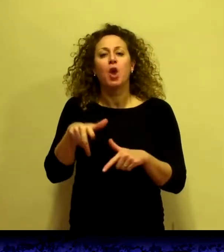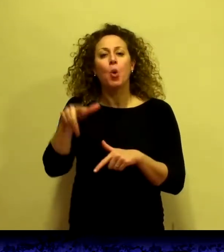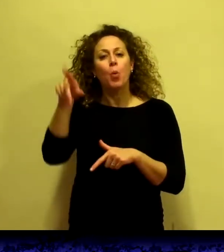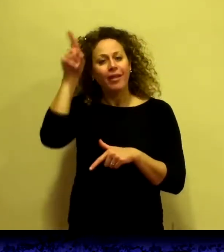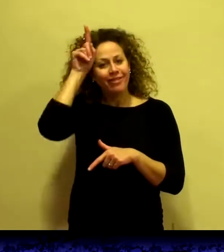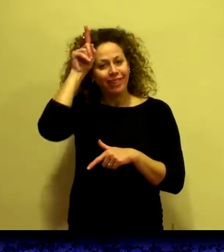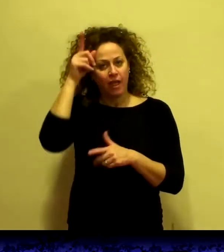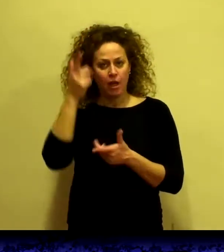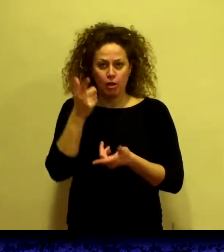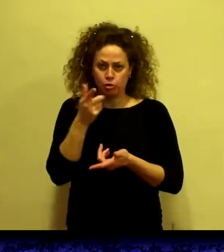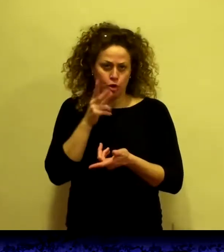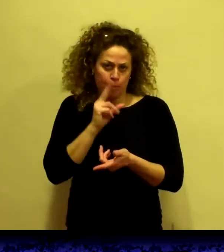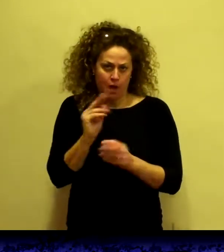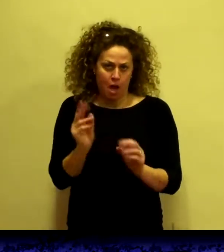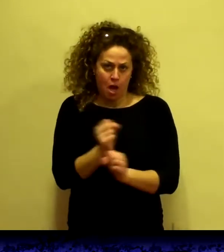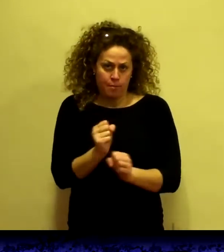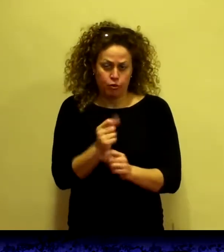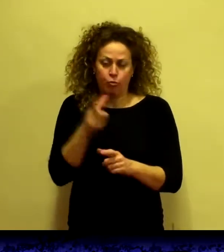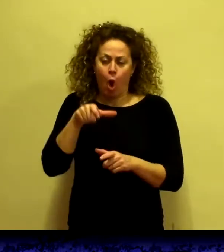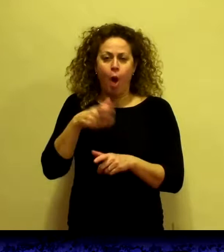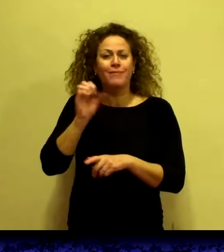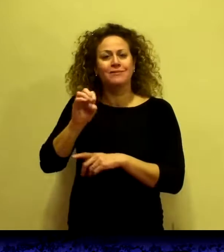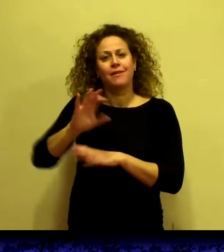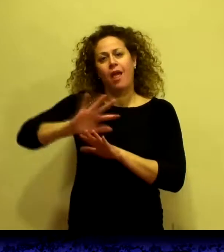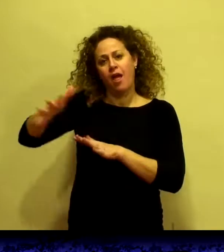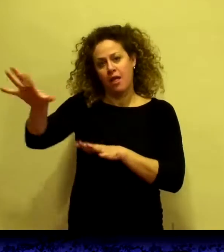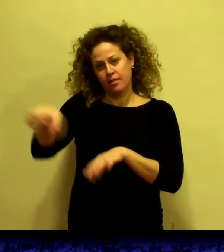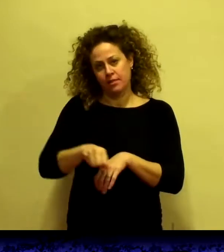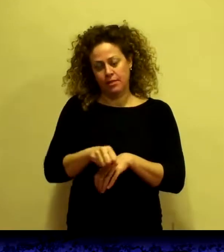Parliamo, dai, di cose un po' più serie.